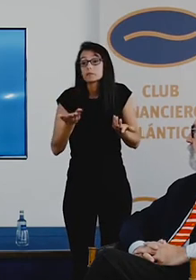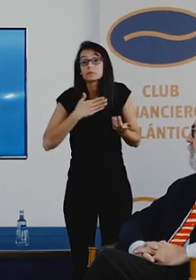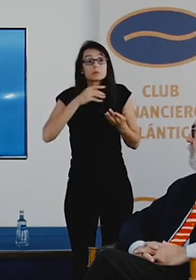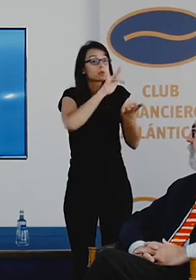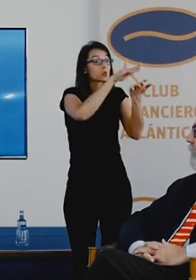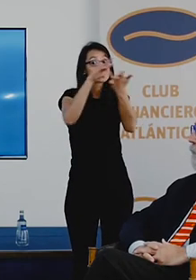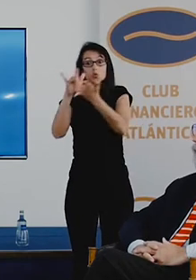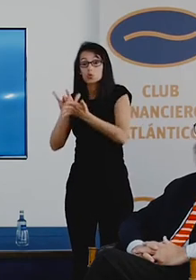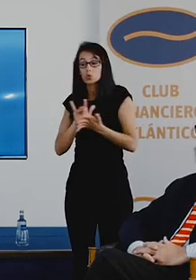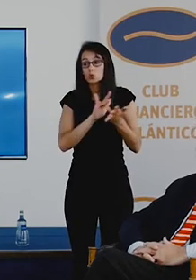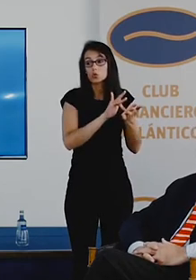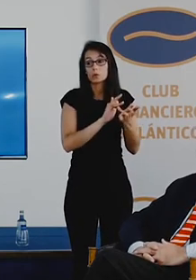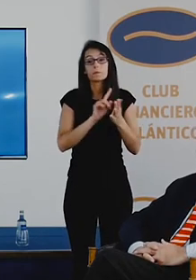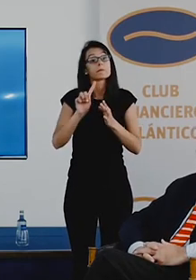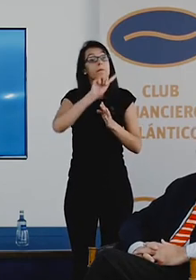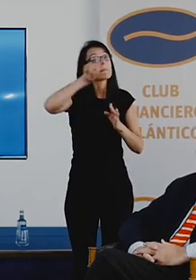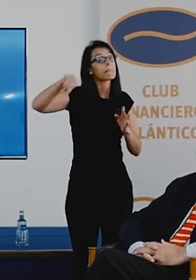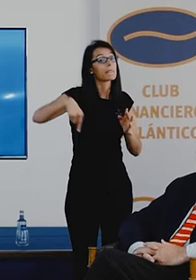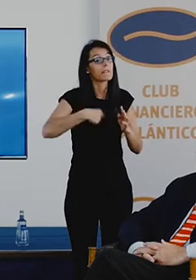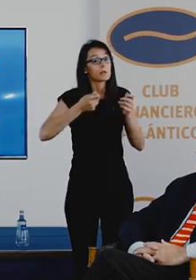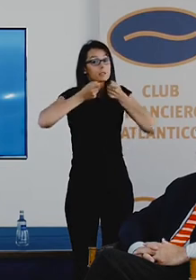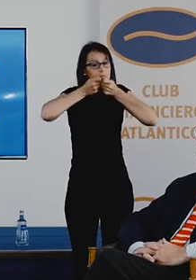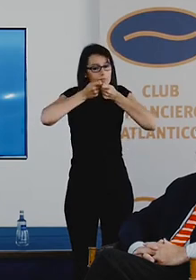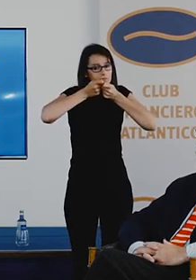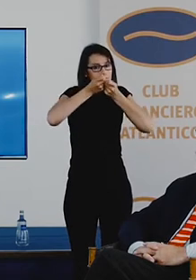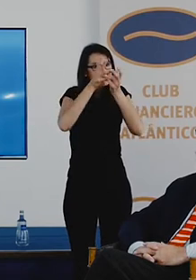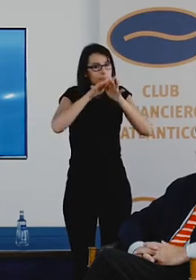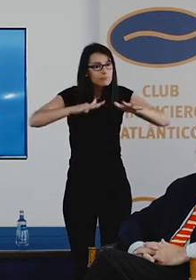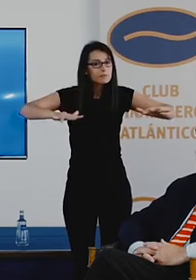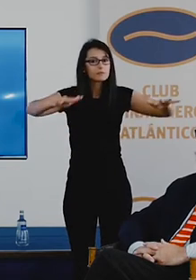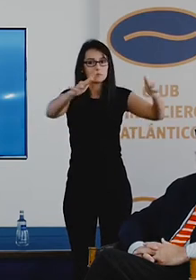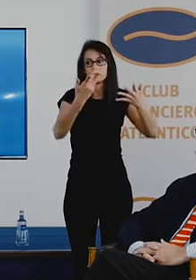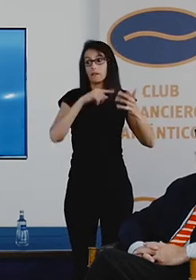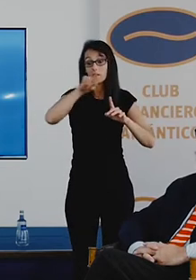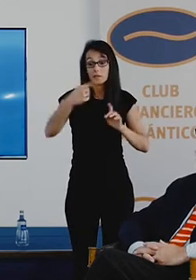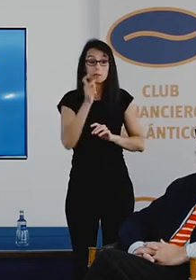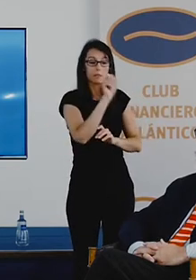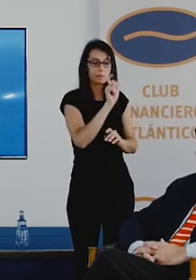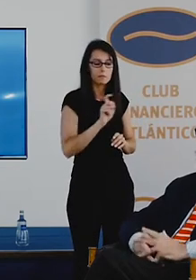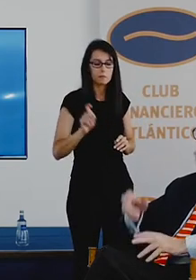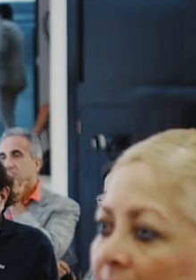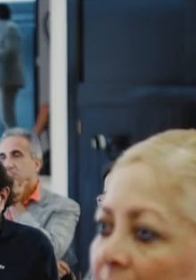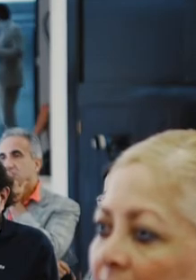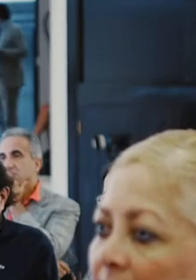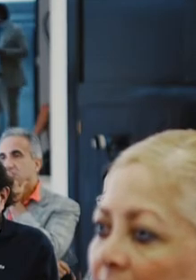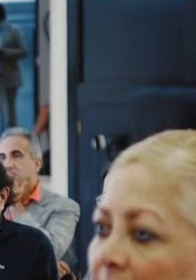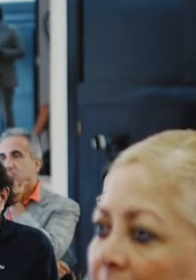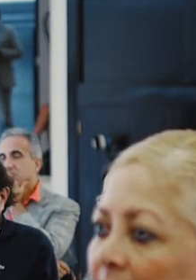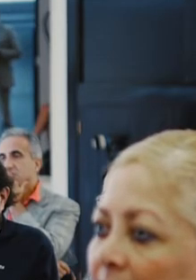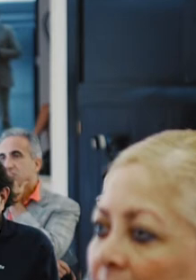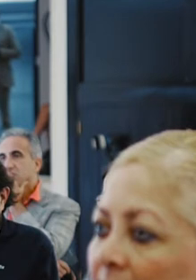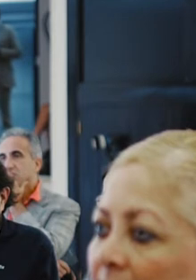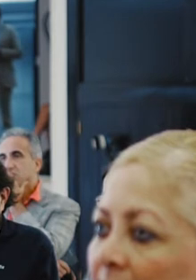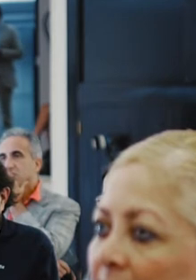partes. Os mandaré después, mandaré al club si la queréis distribuir esta presentación, y pinchando en todos los enlaces os vais con todos a nosotros, vais a todas